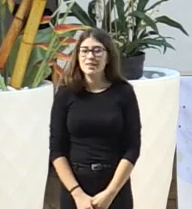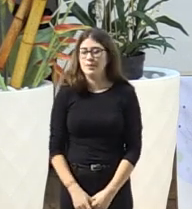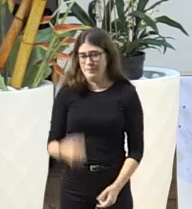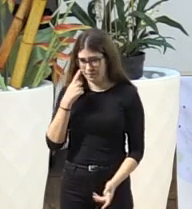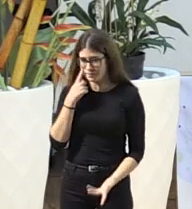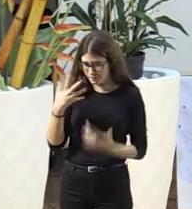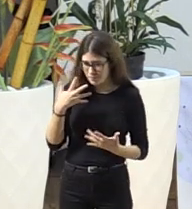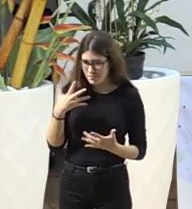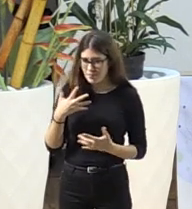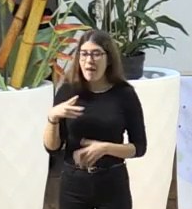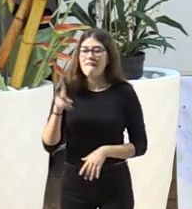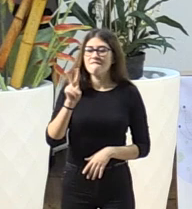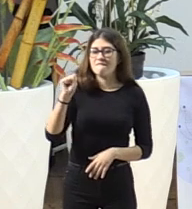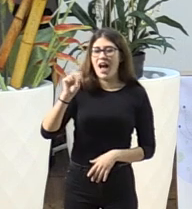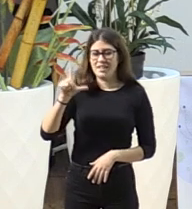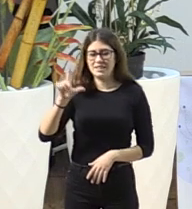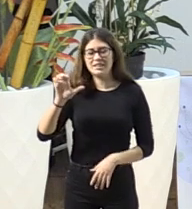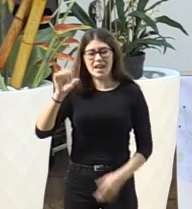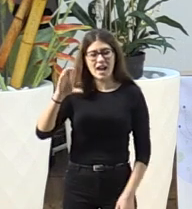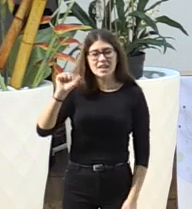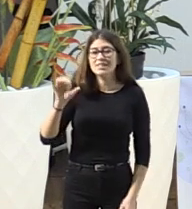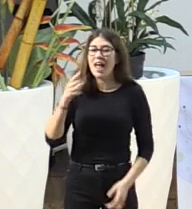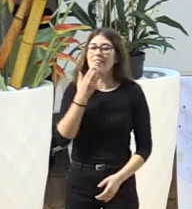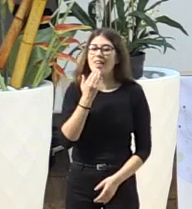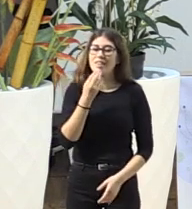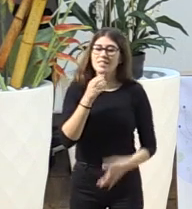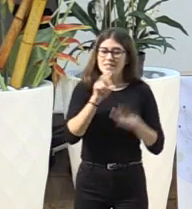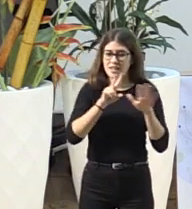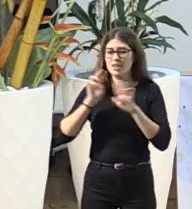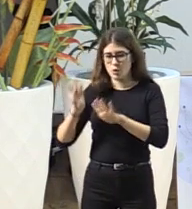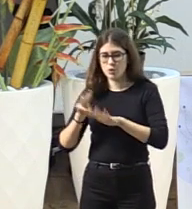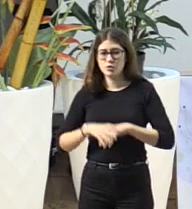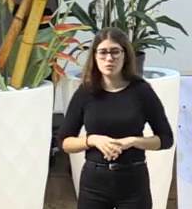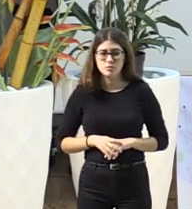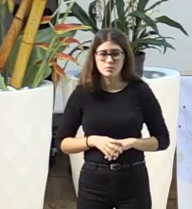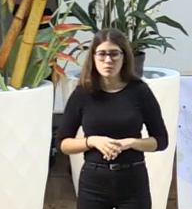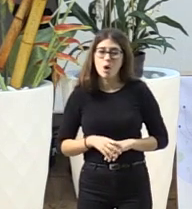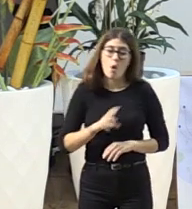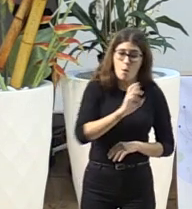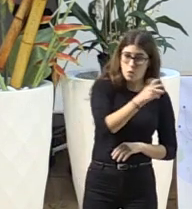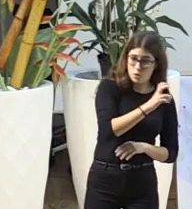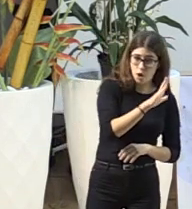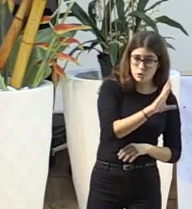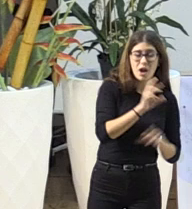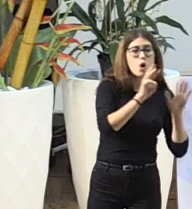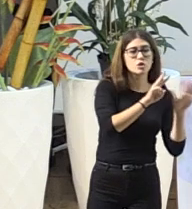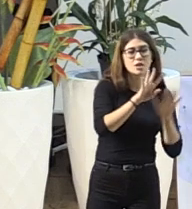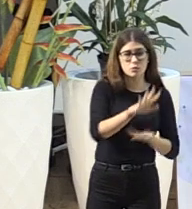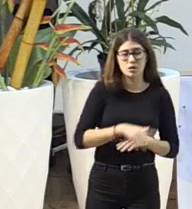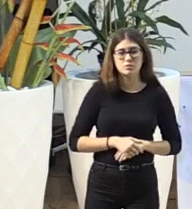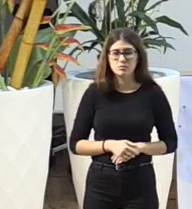Mirad, Vallecas son 78 años, la Latina 84.